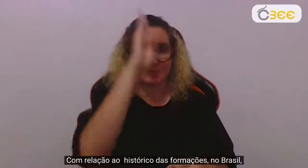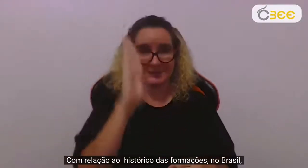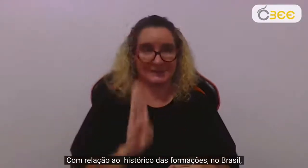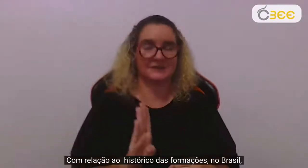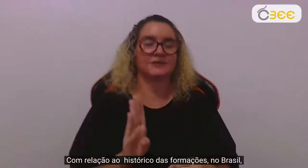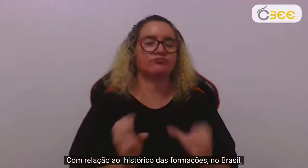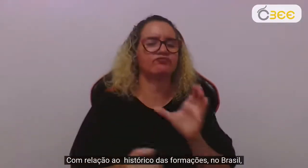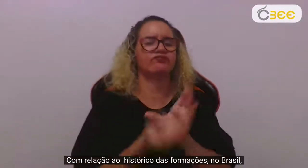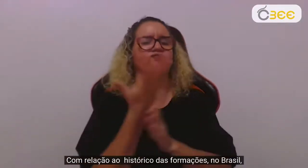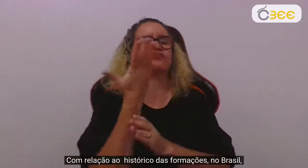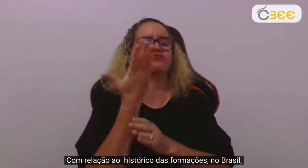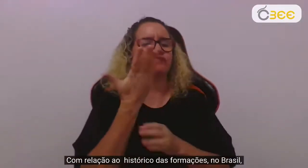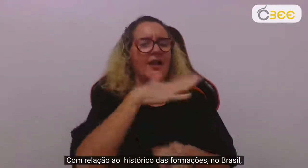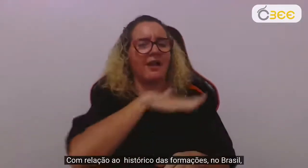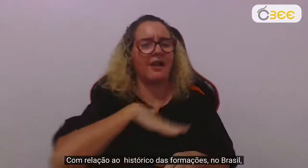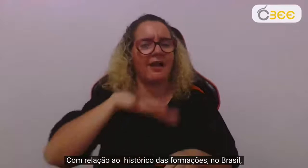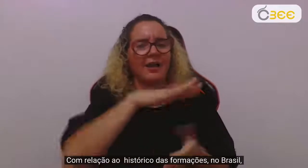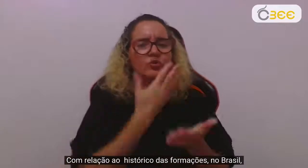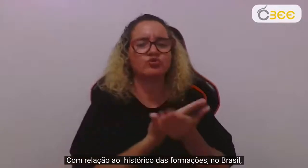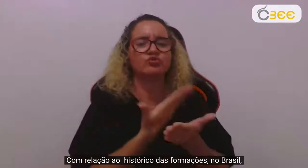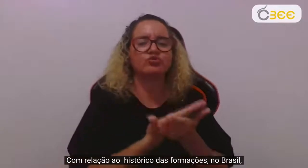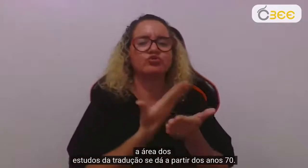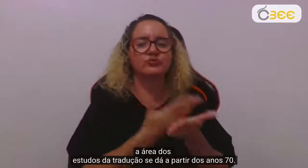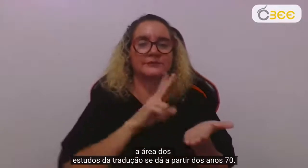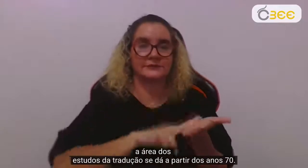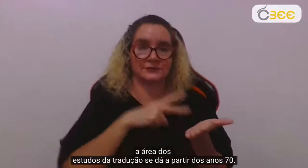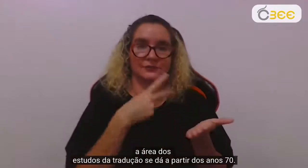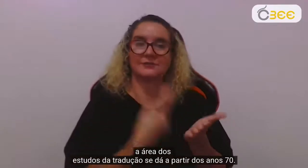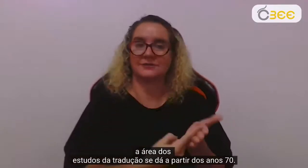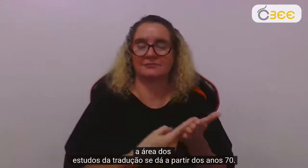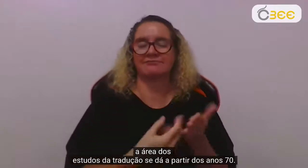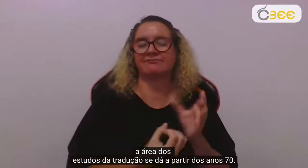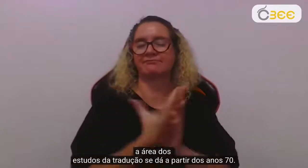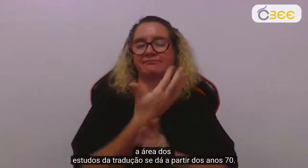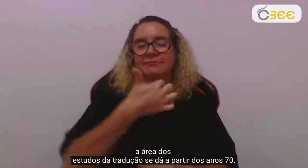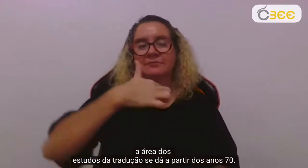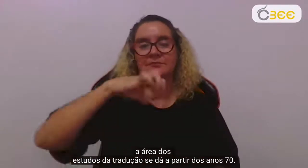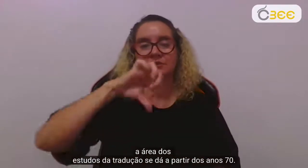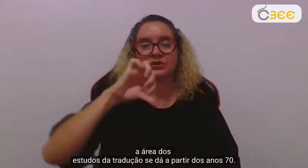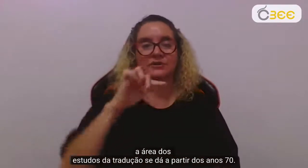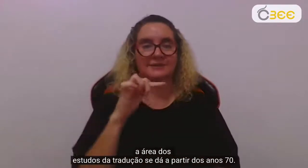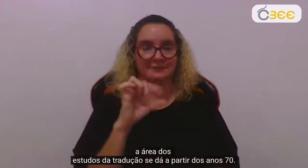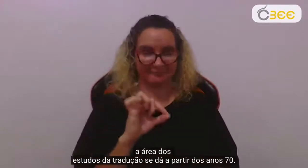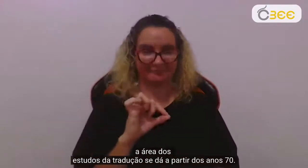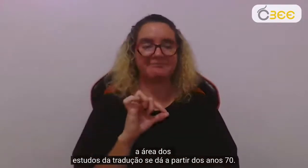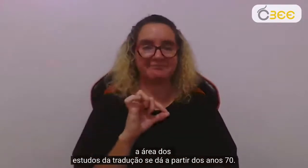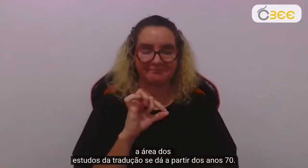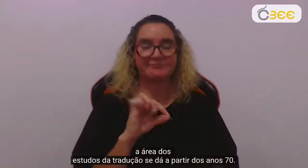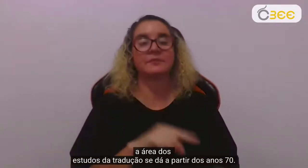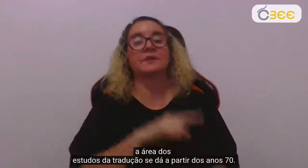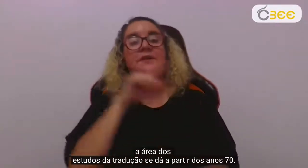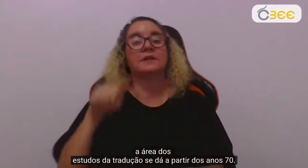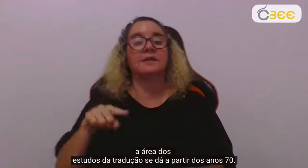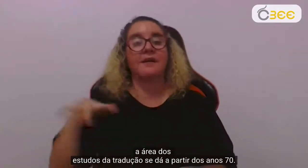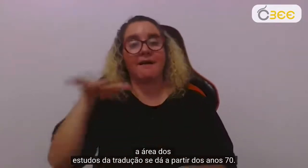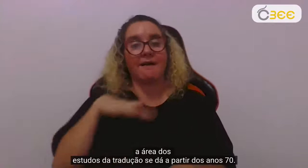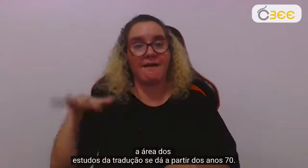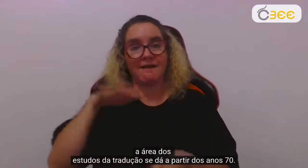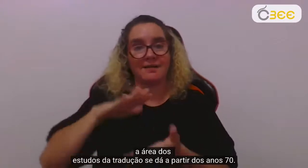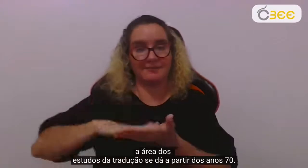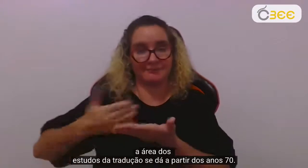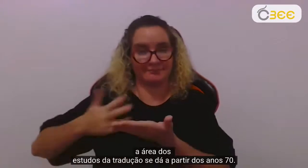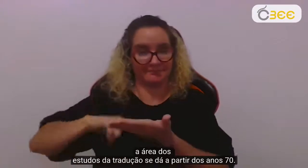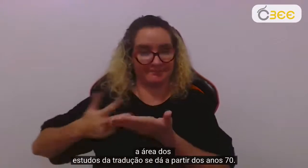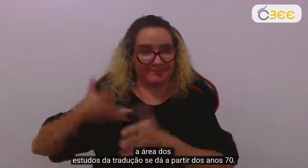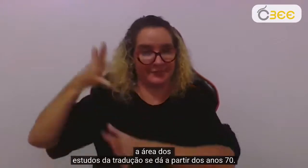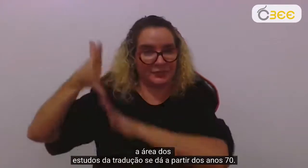das formações, no Brasil, a área dos estudos da tradução se dá a partir dos